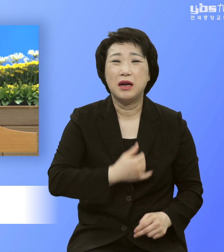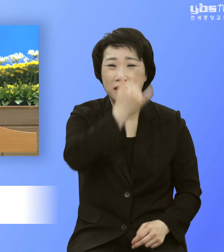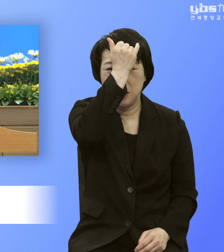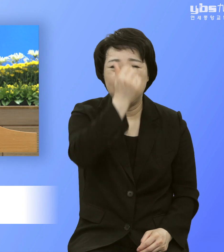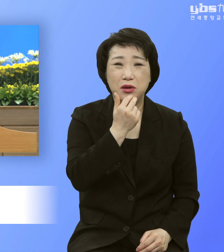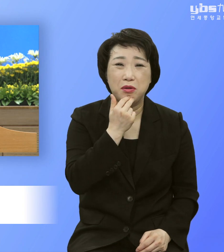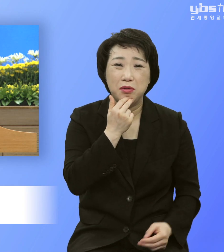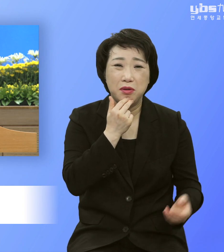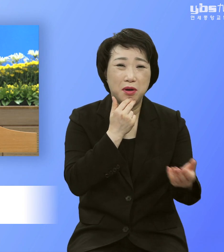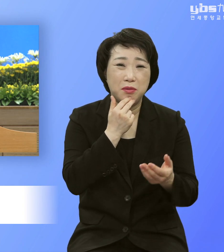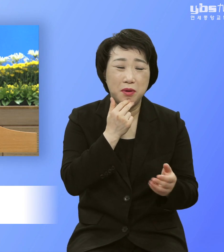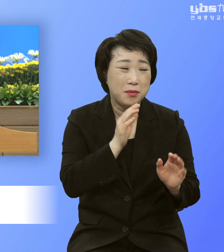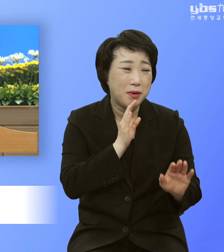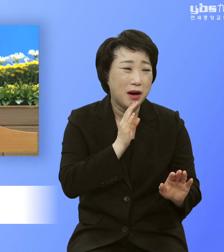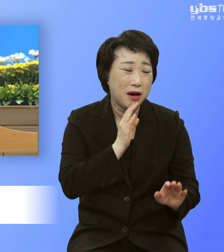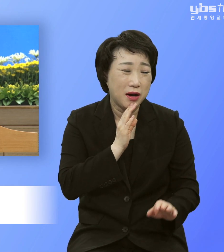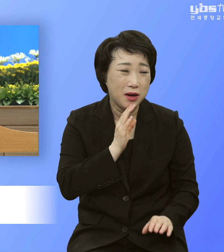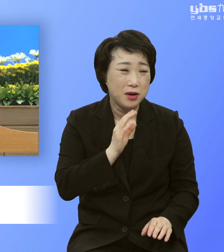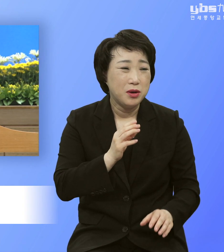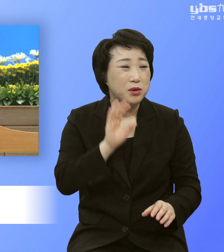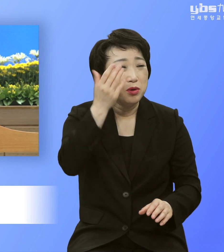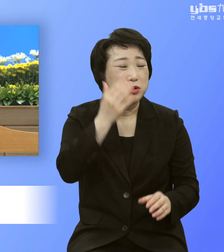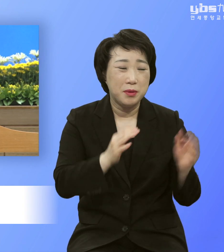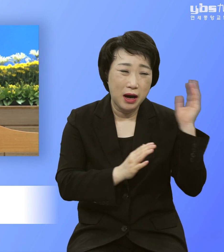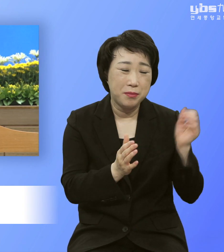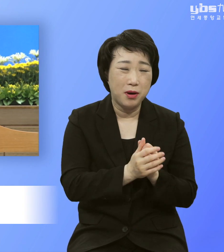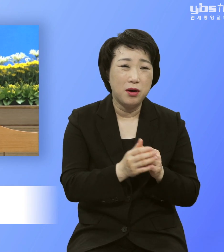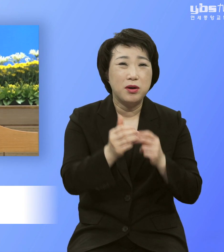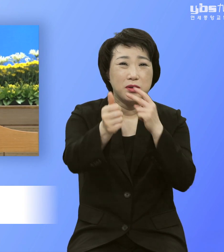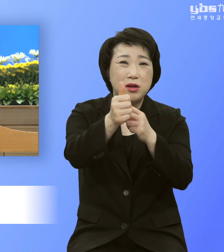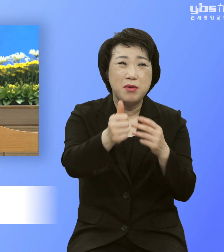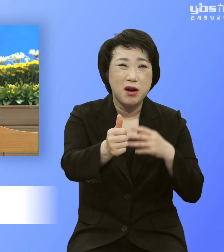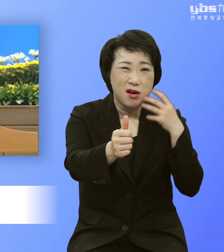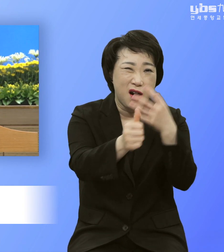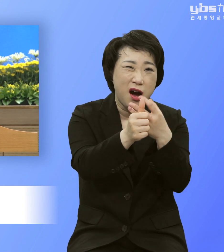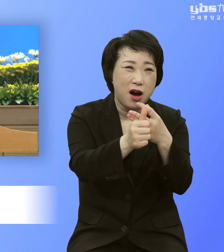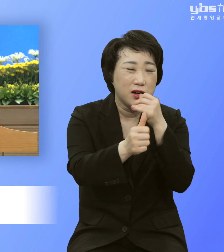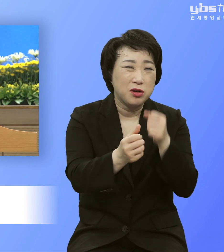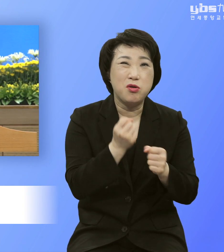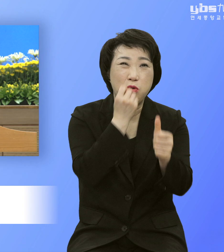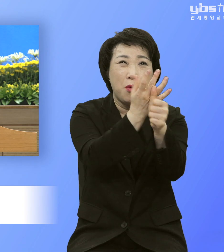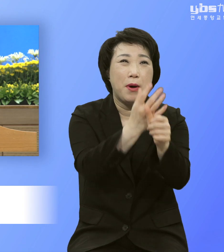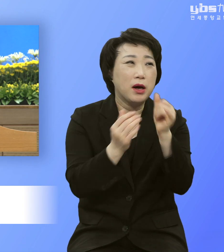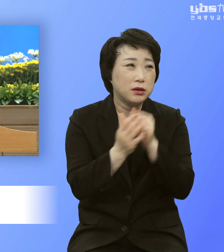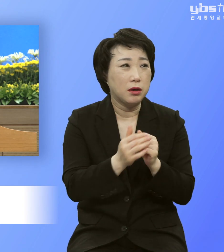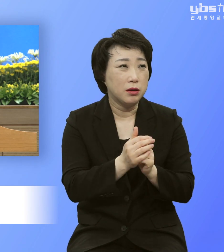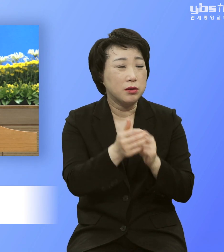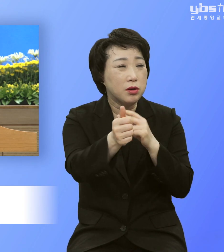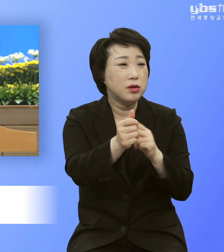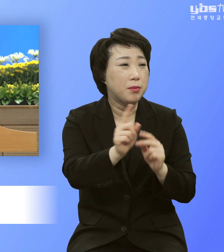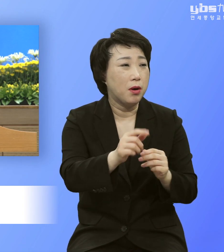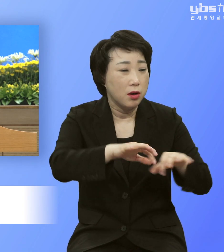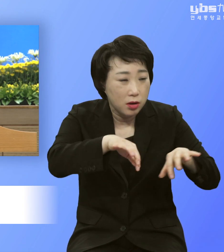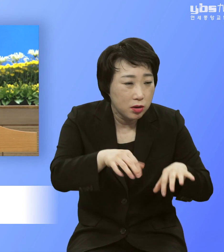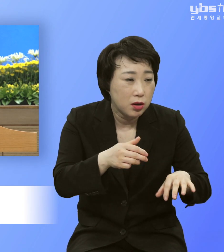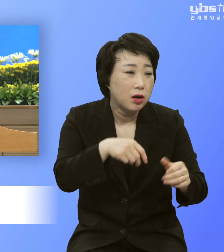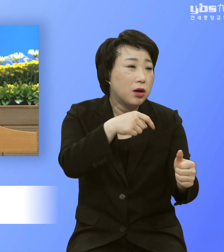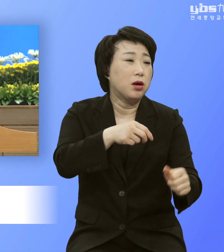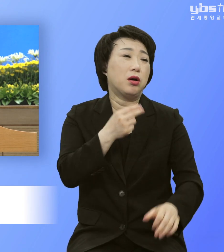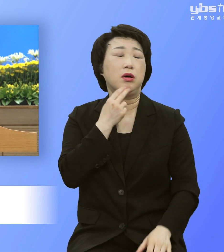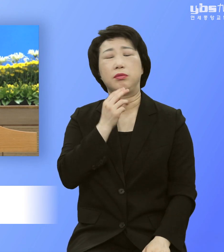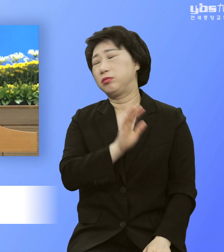없어. 지금은 끝도 많은 선생에게 덤비고 대들고 따지고 고발하고 그게 아야 참견은 안 해. 안